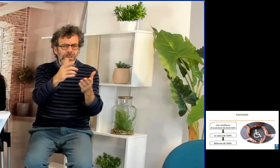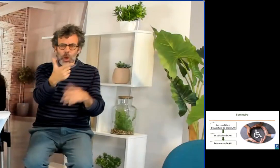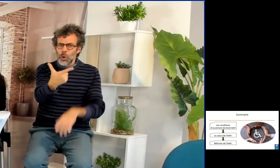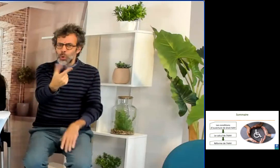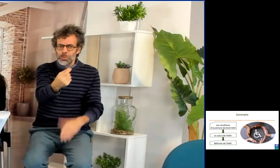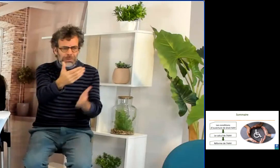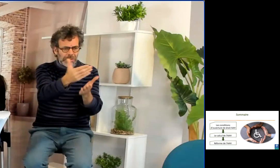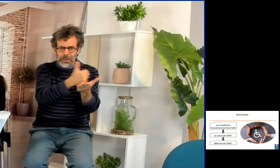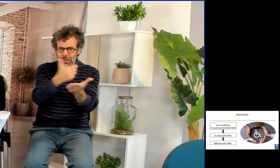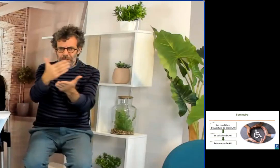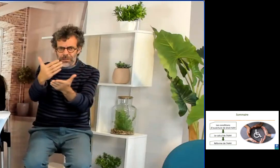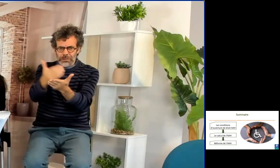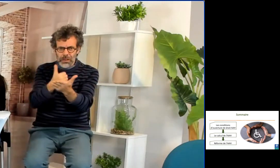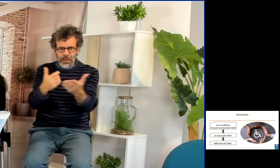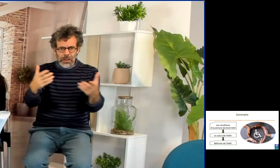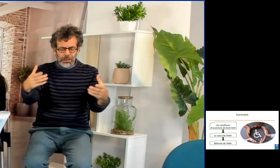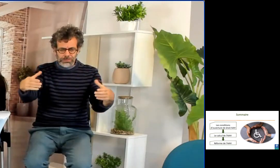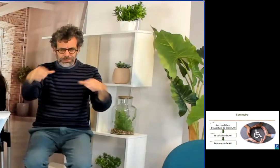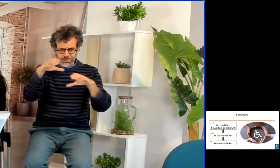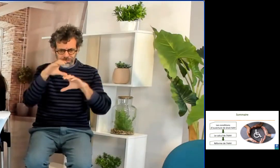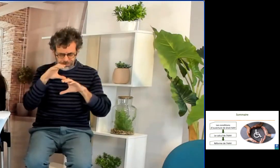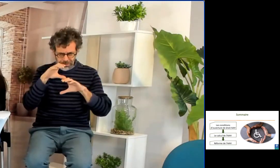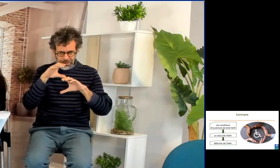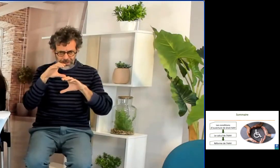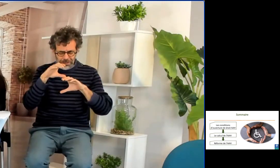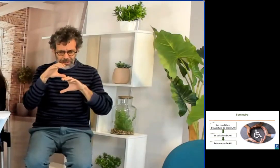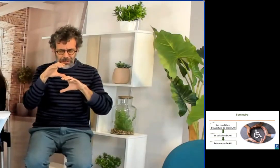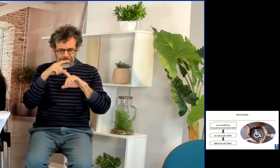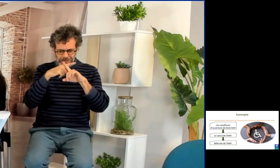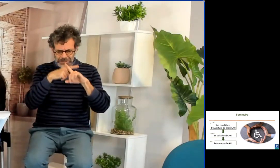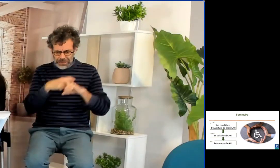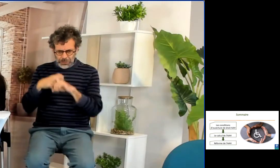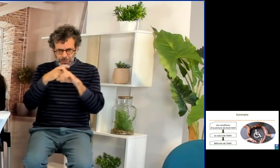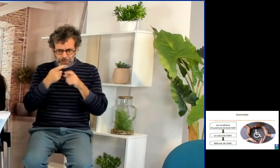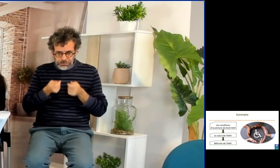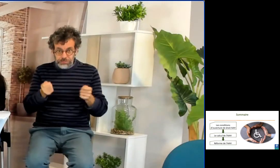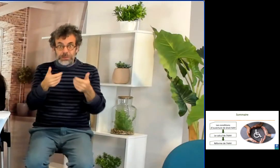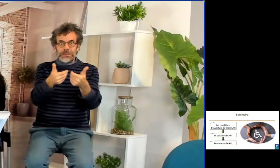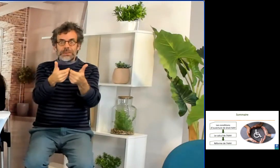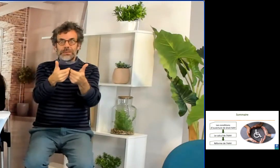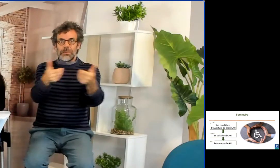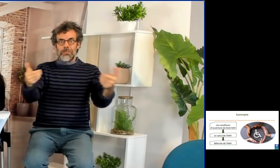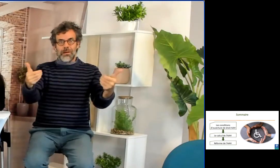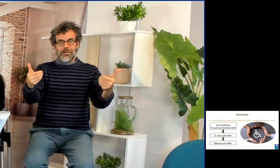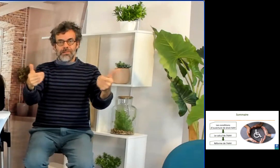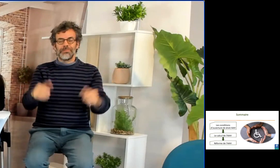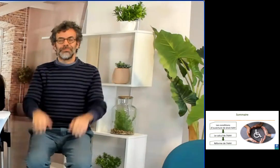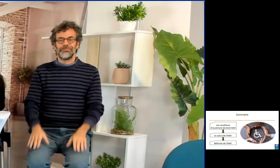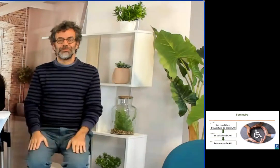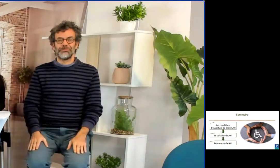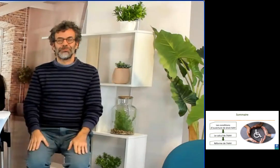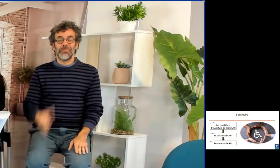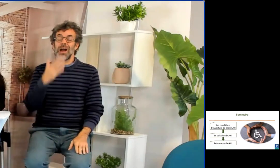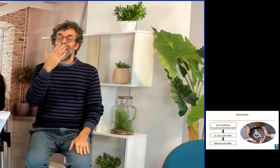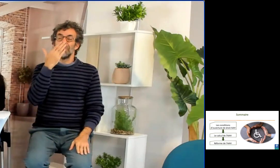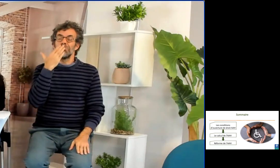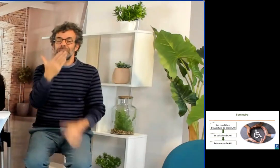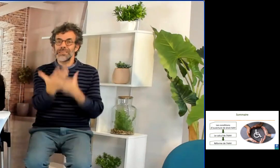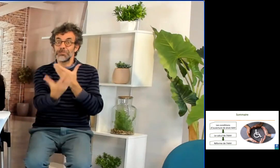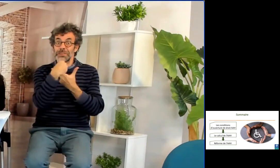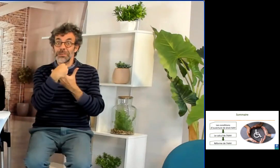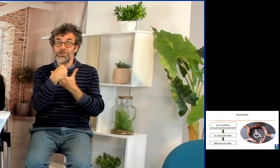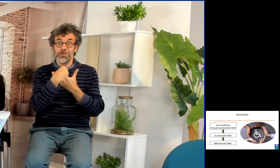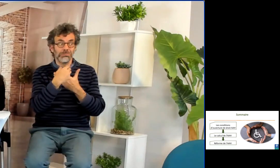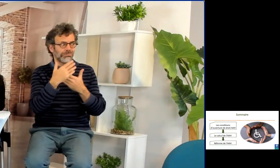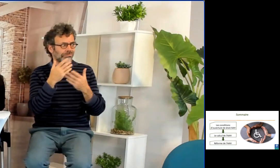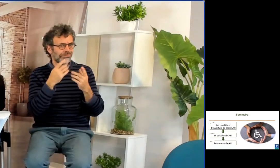ressources. Merci à vous d'avoir répondu présent aujourd'hui. Nous sommes en compagnie de Cyril, interprète en langue